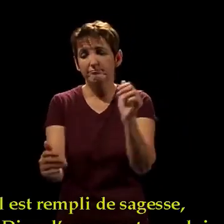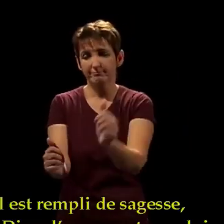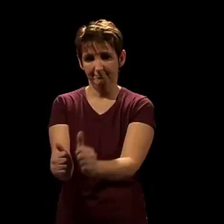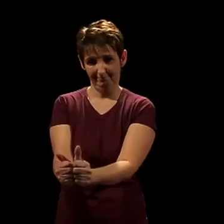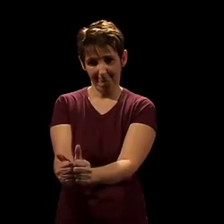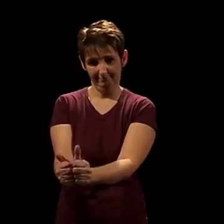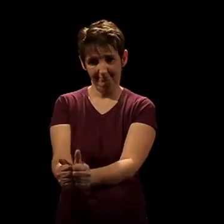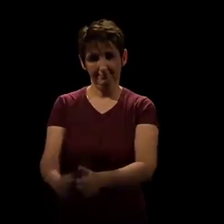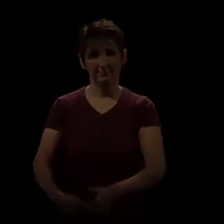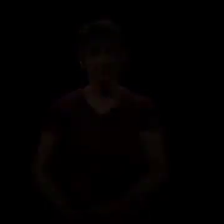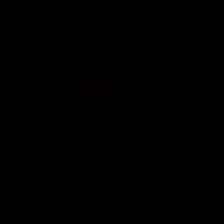est avec lui.